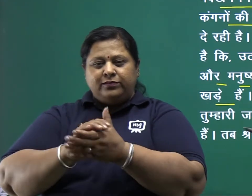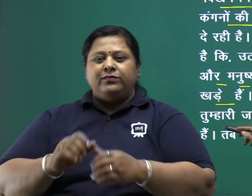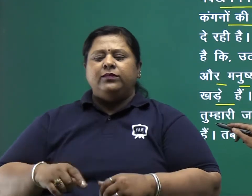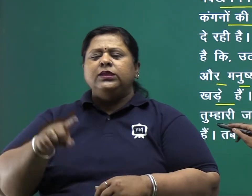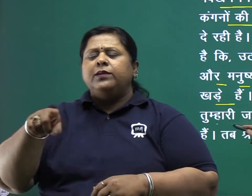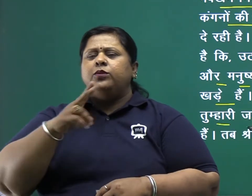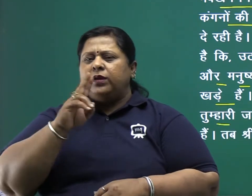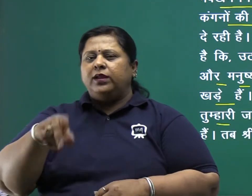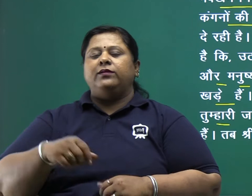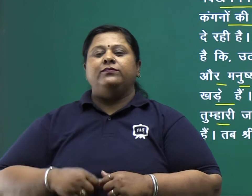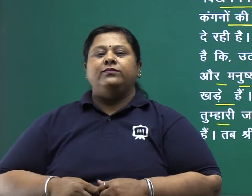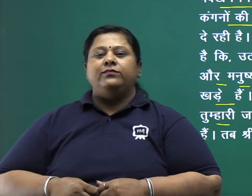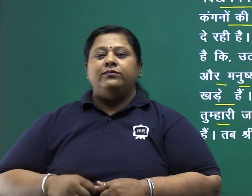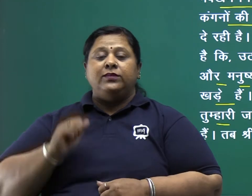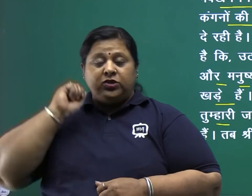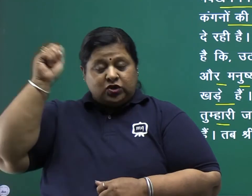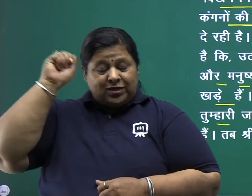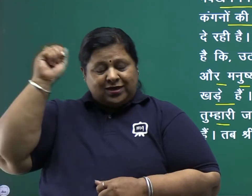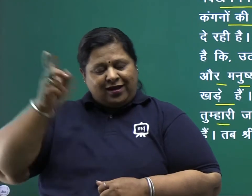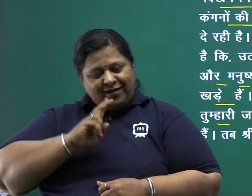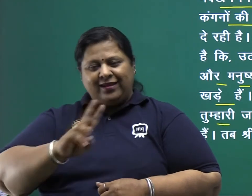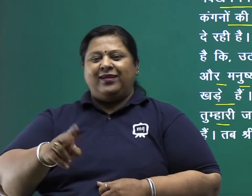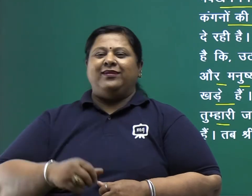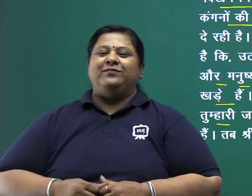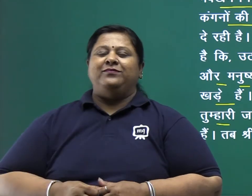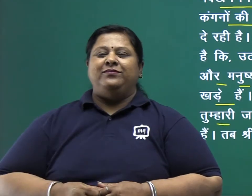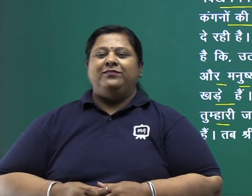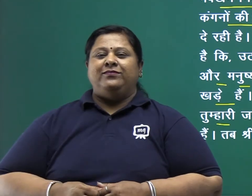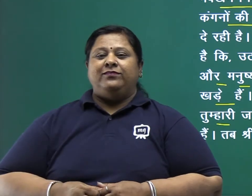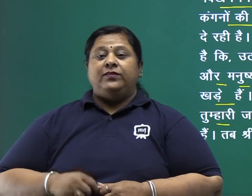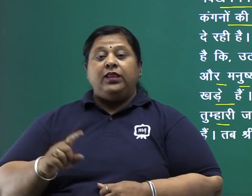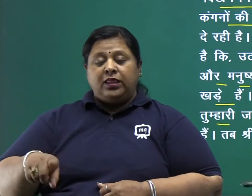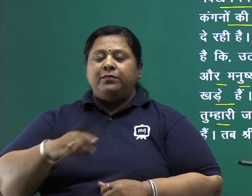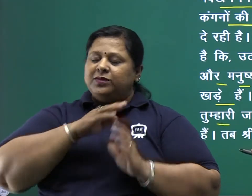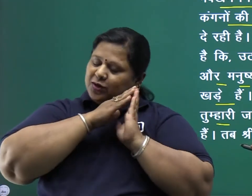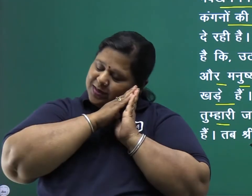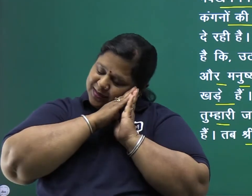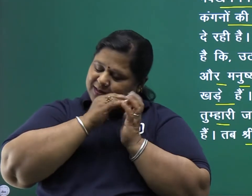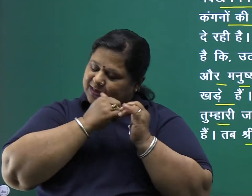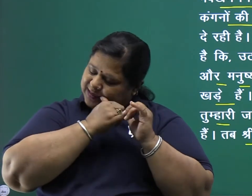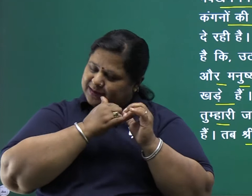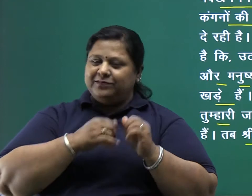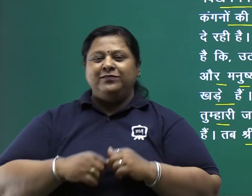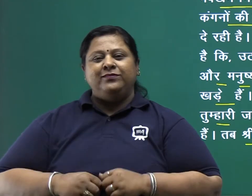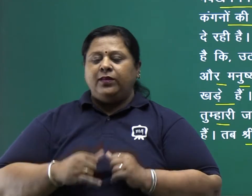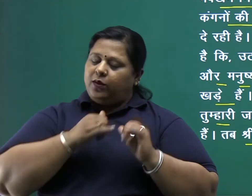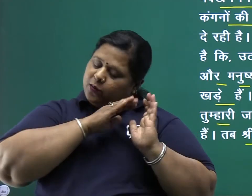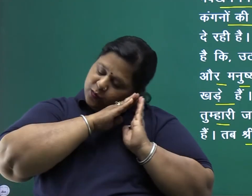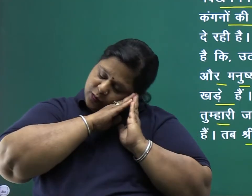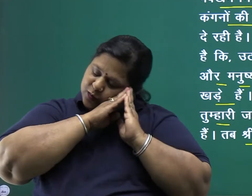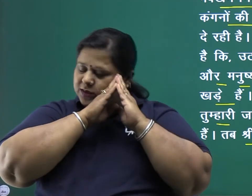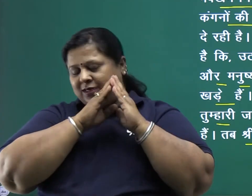सब तुम्हारी जय जयकार कर रहे हैं। तब श्री कृष्ण उठ जाते